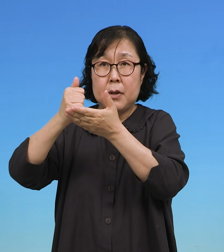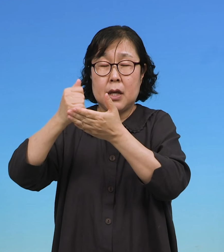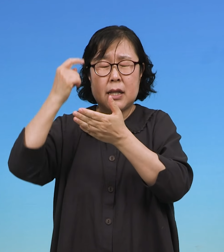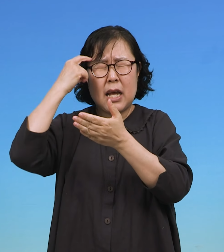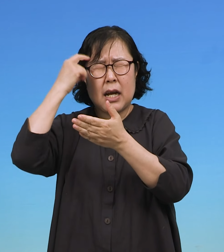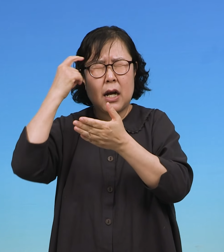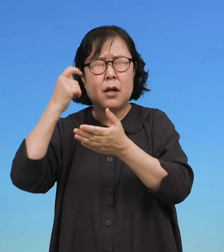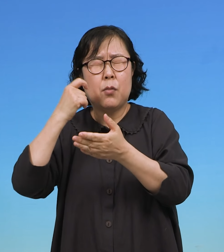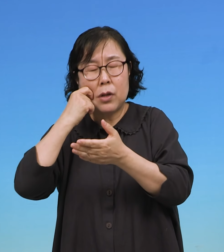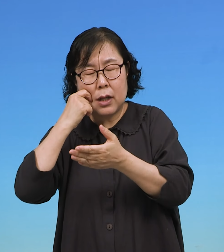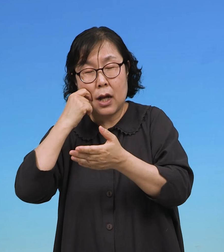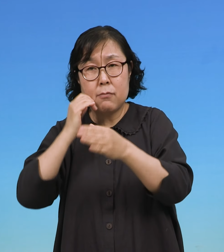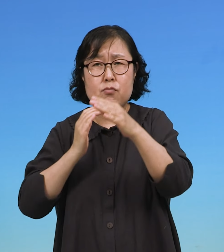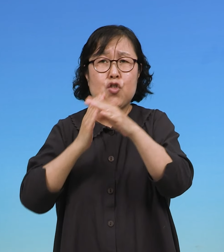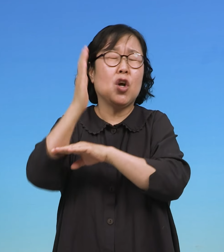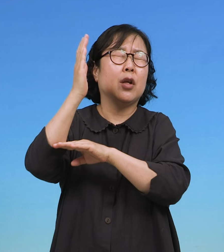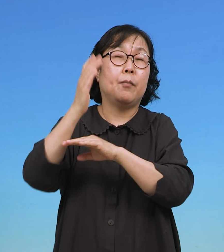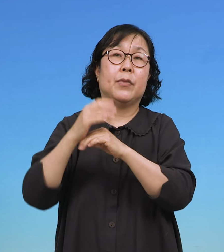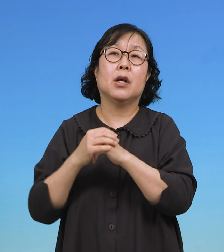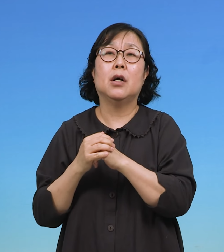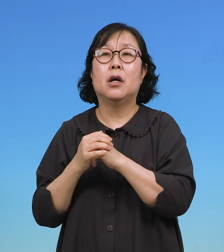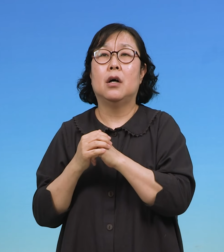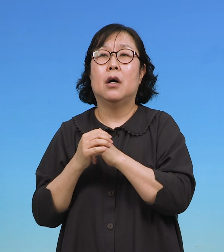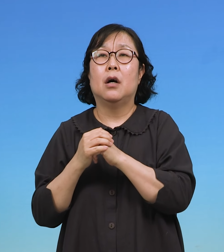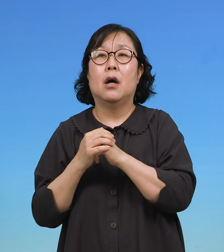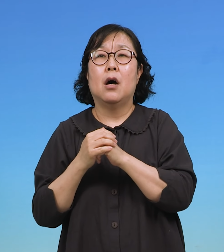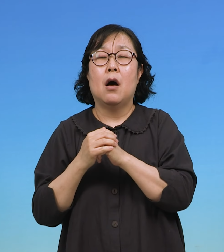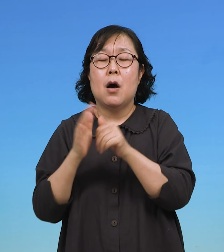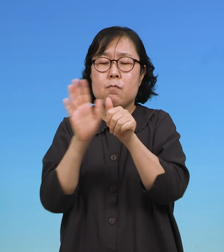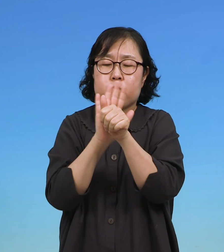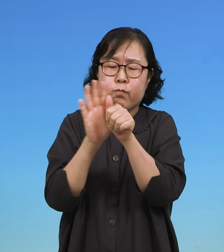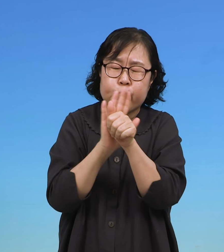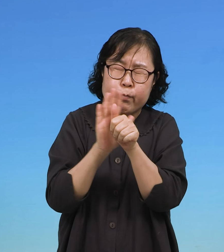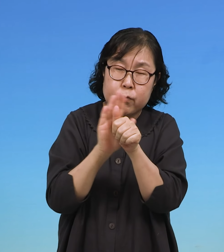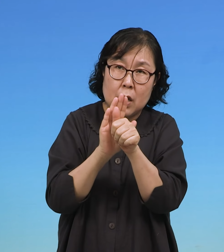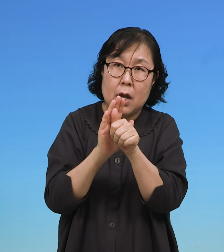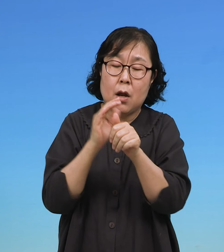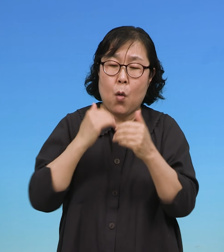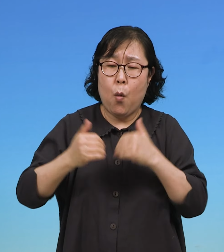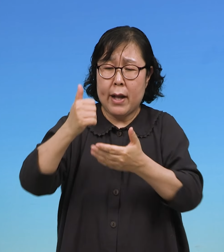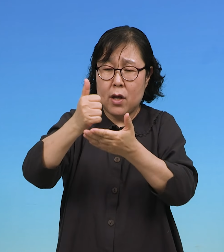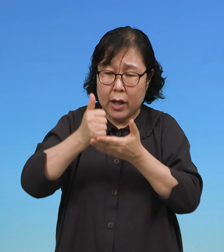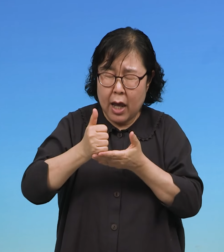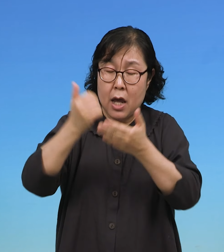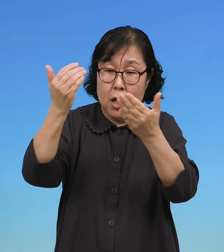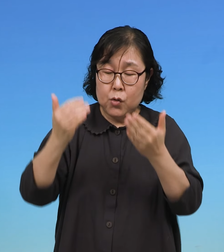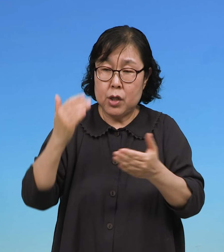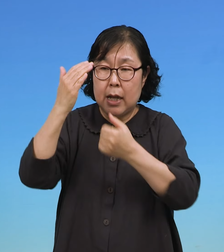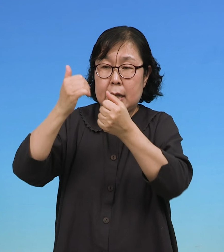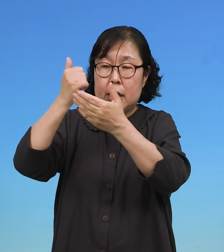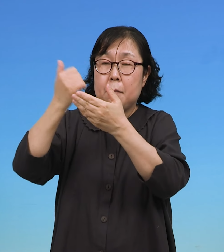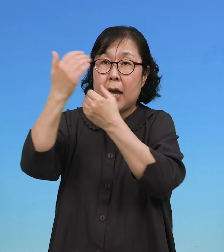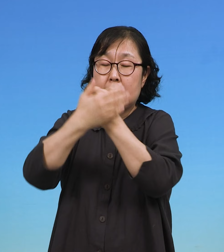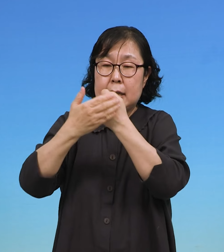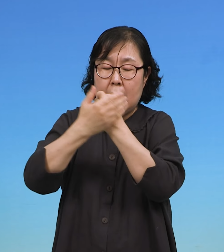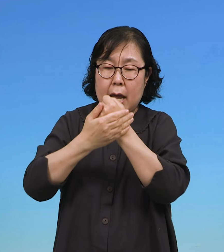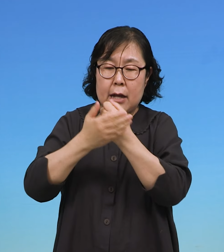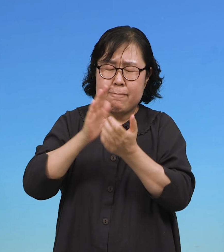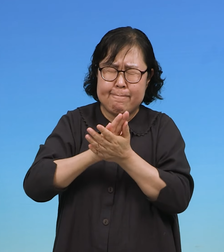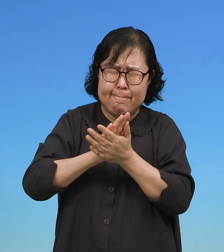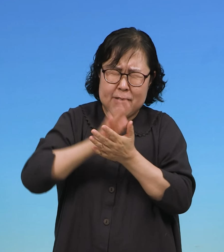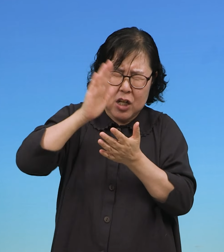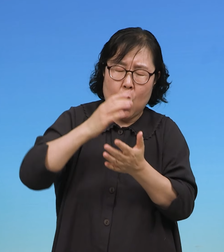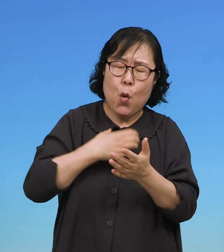상상을 초월하는 호의로 다가와 주시고 상상을 초월하는 환대를 베풀어 주신 그 하나님의 은혜의